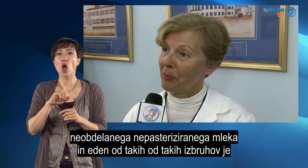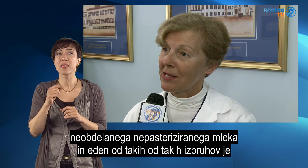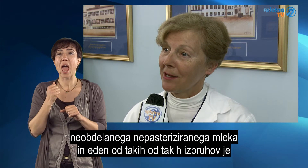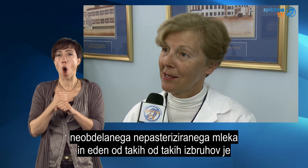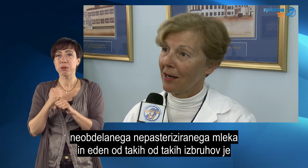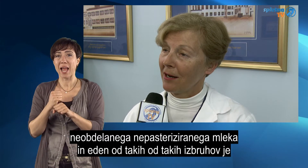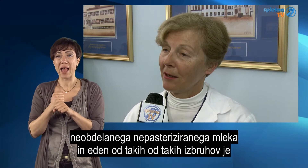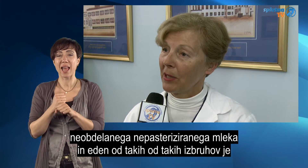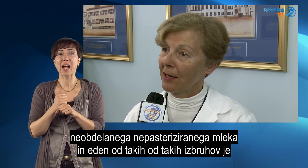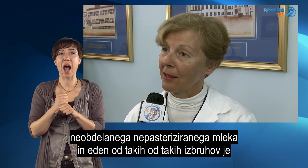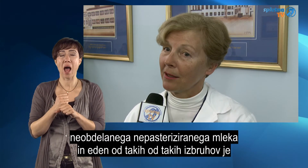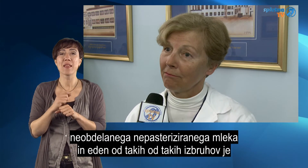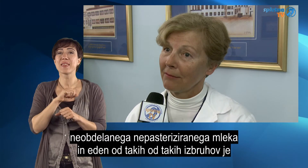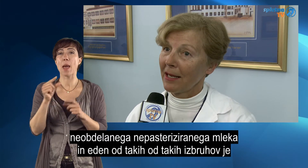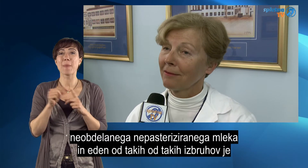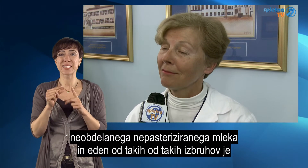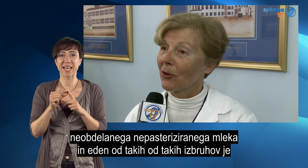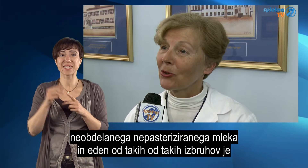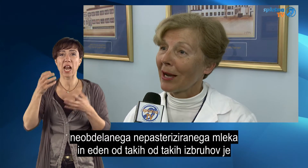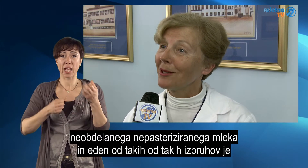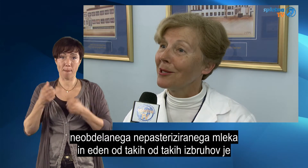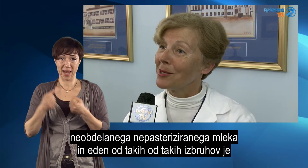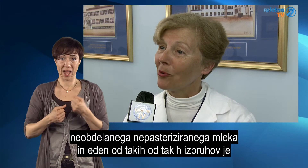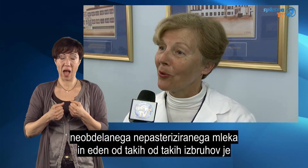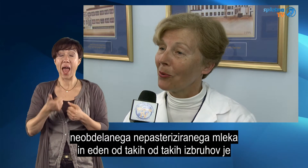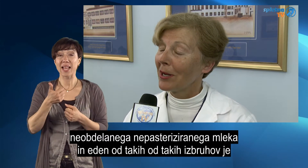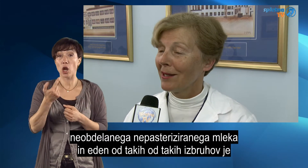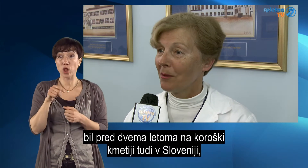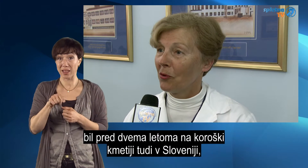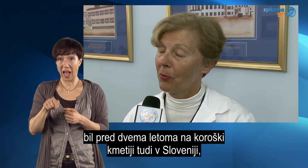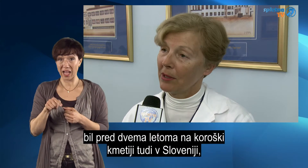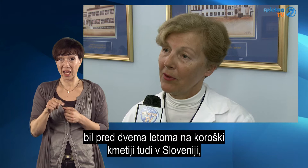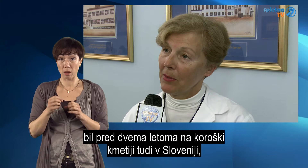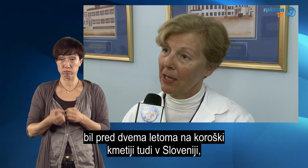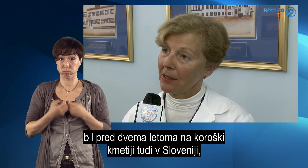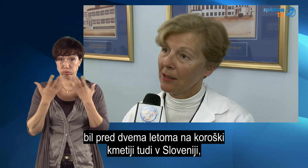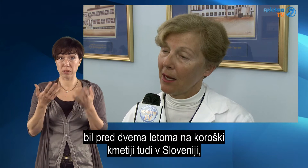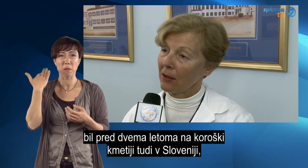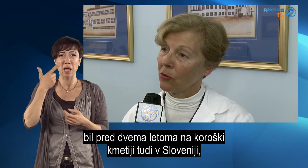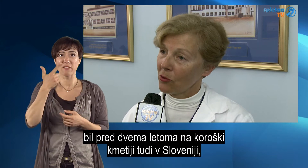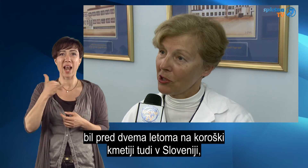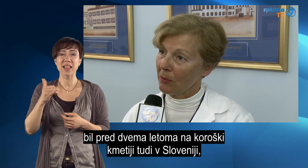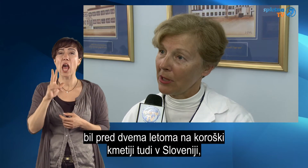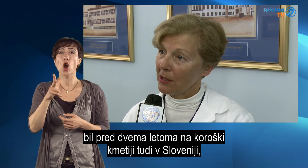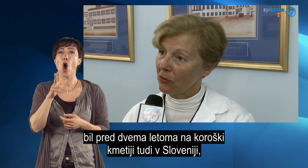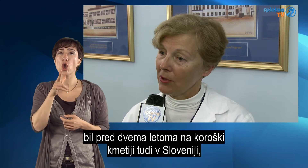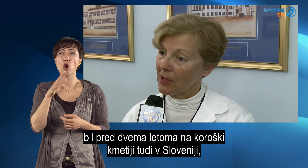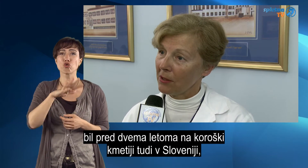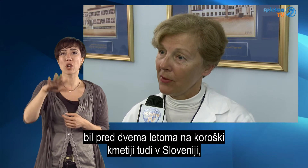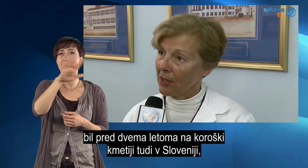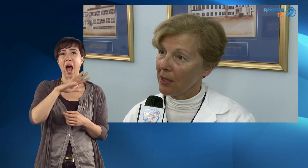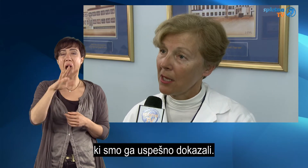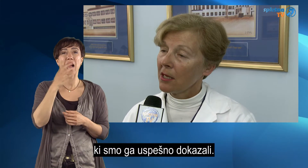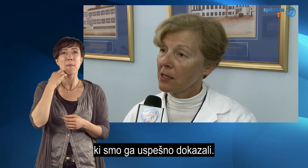neobdelanega, nepasteriziranega mleka. In en od takih izbruhov je bil pred 2 leti na koroški kmetiji tudi